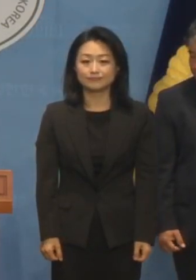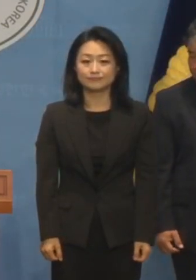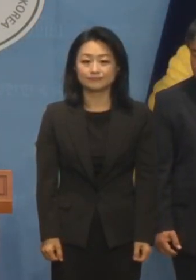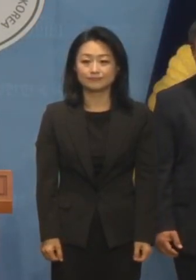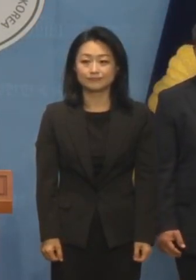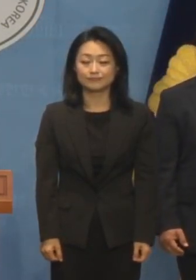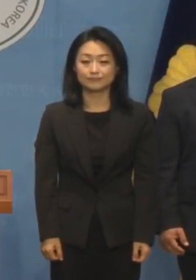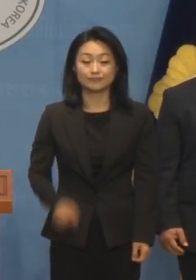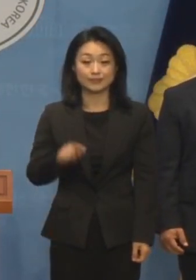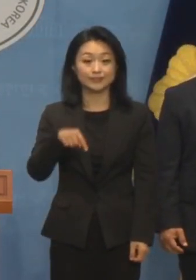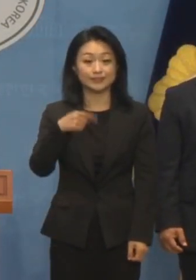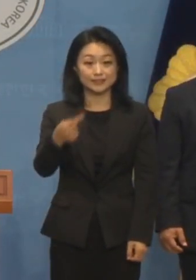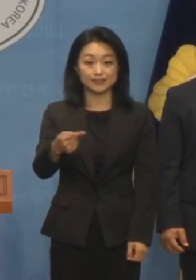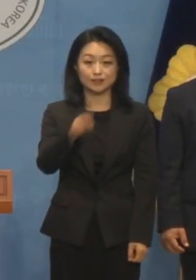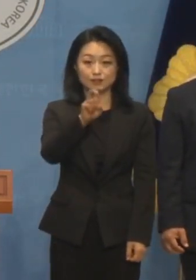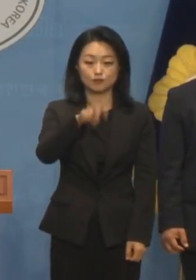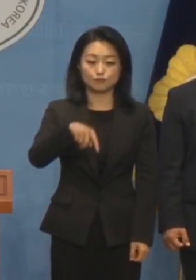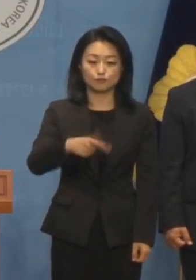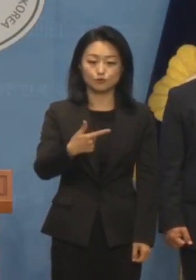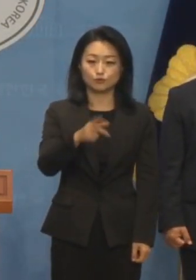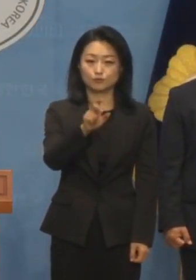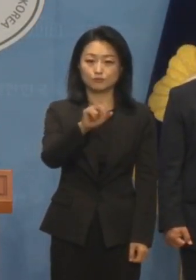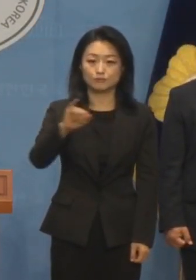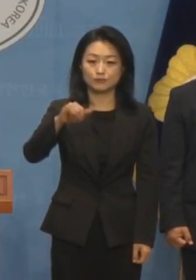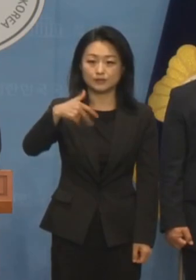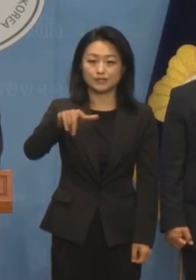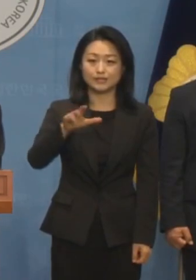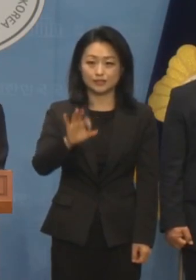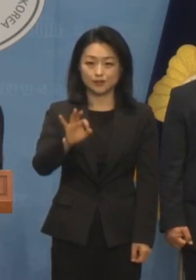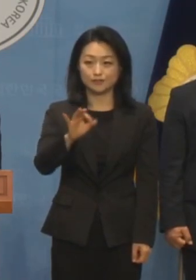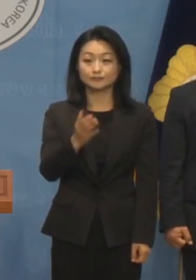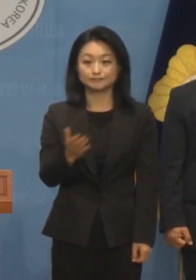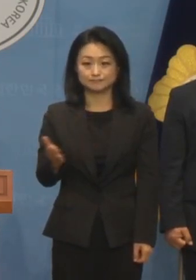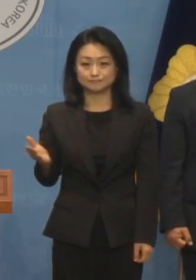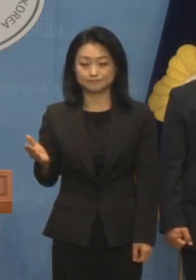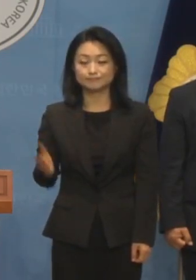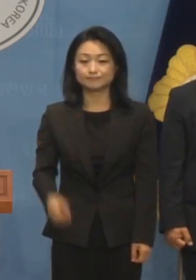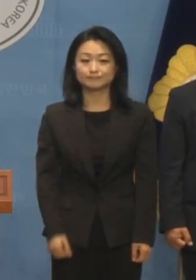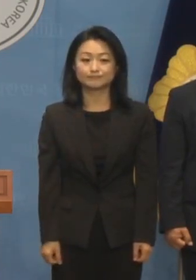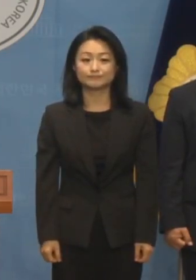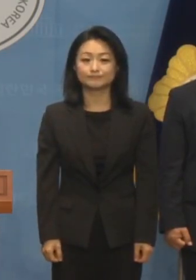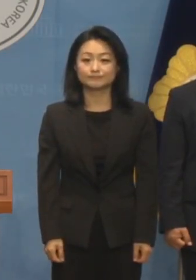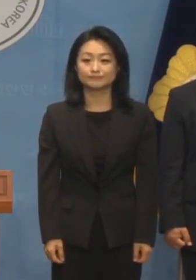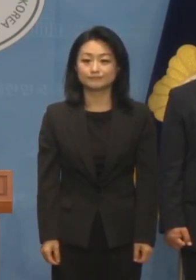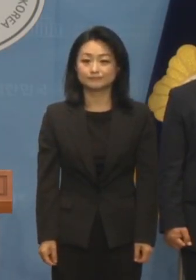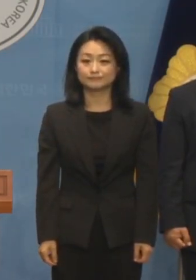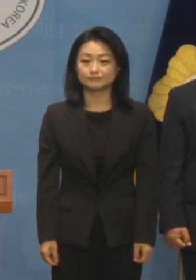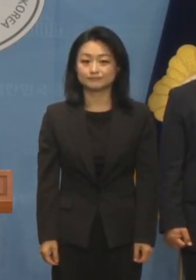네, 다음으로 문미정 최고위원 인사드리겠습니다.